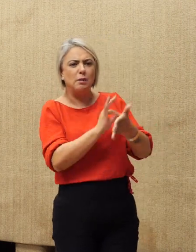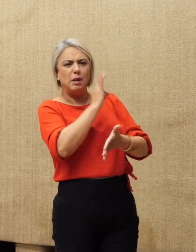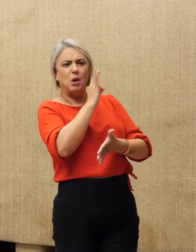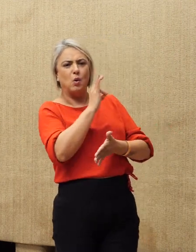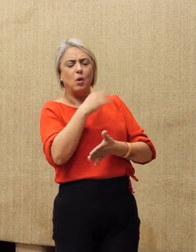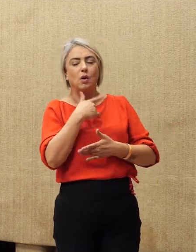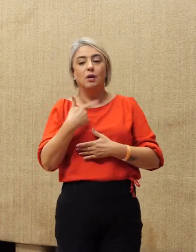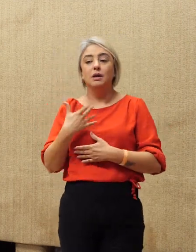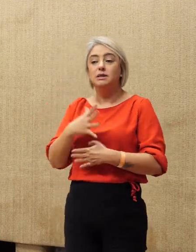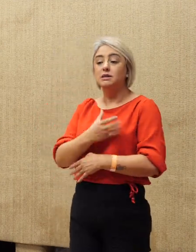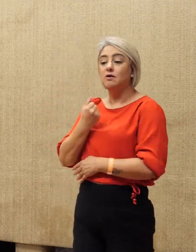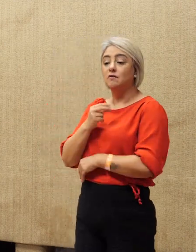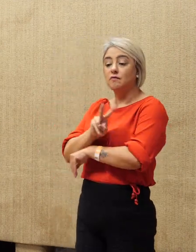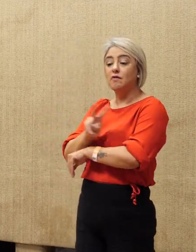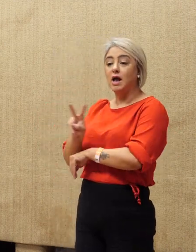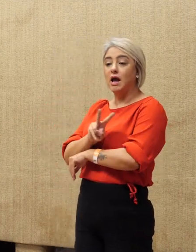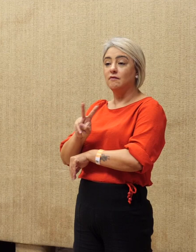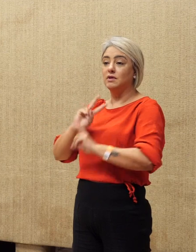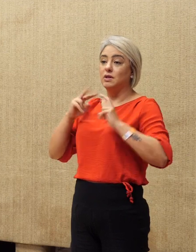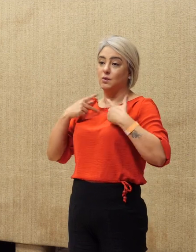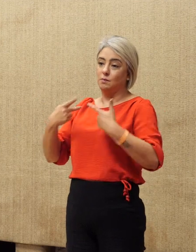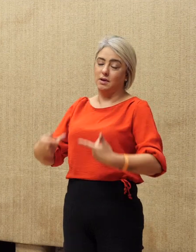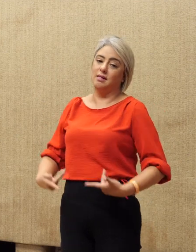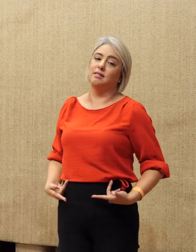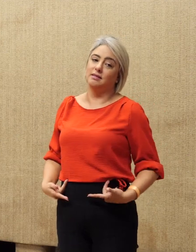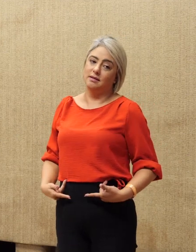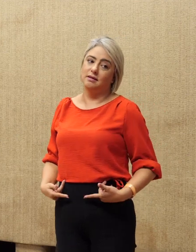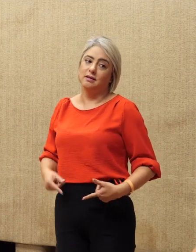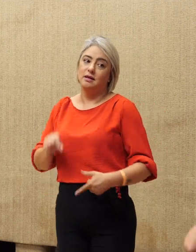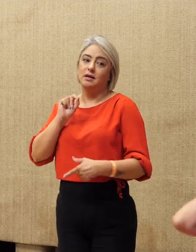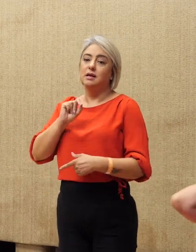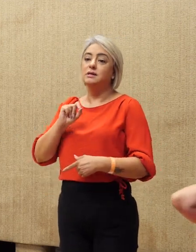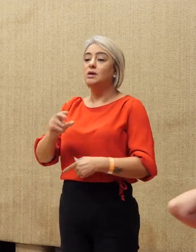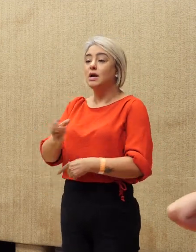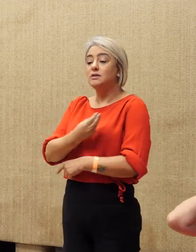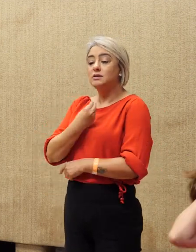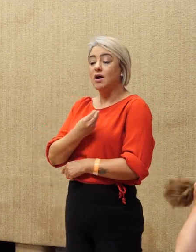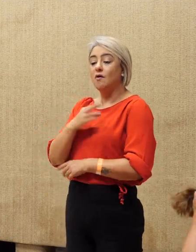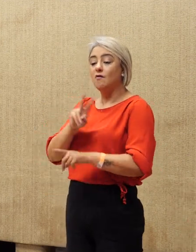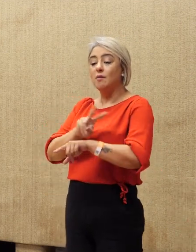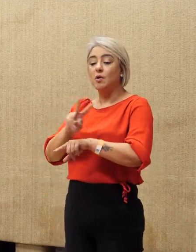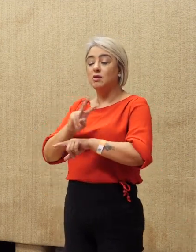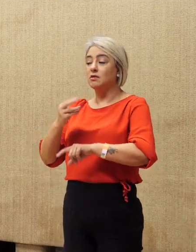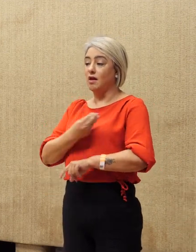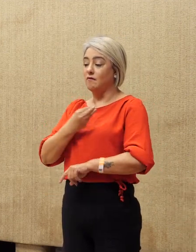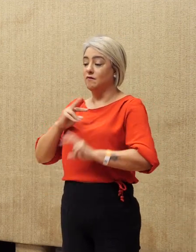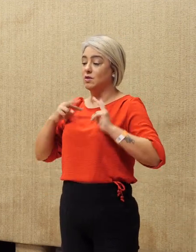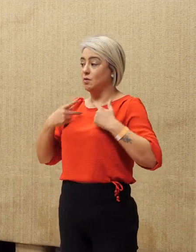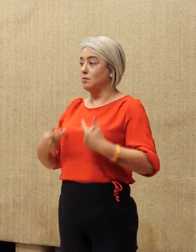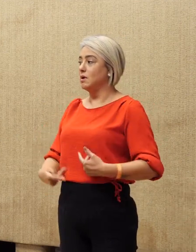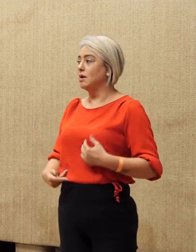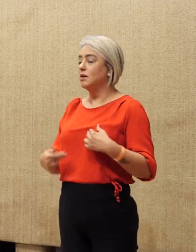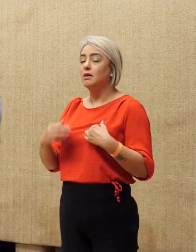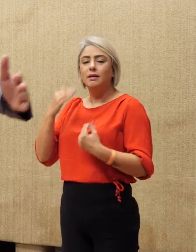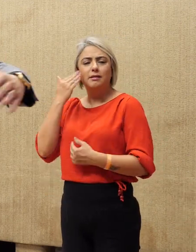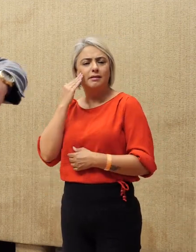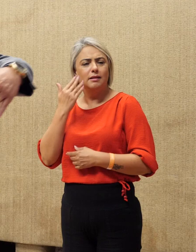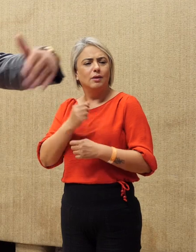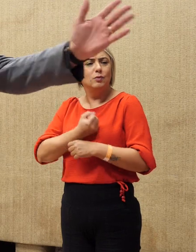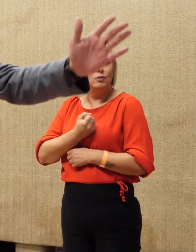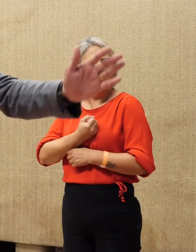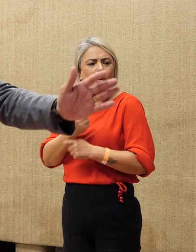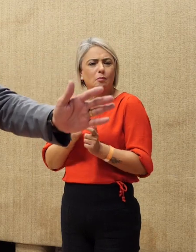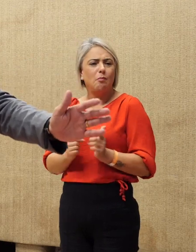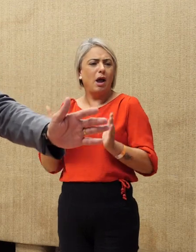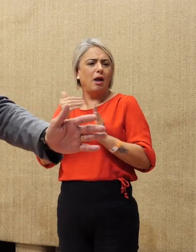polícia busca salvaguardar a vida humana. E se eu quero salvaguardar a vida humana, eu tenho que entender que um número muito grande,